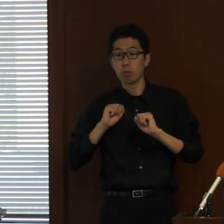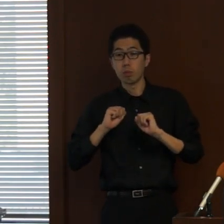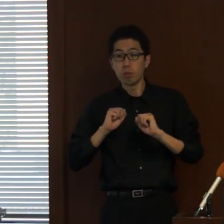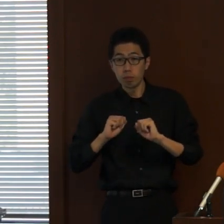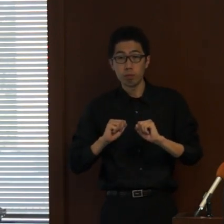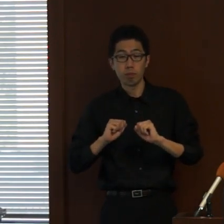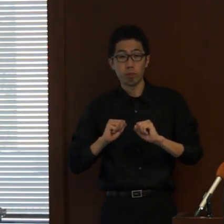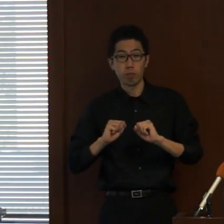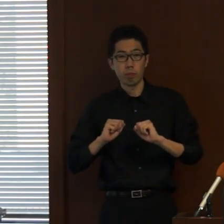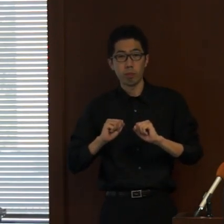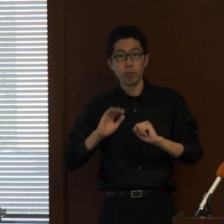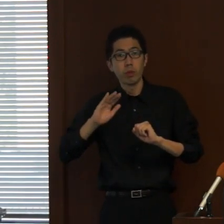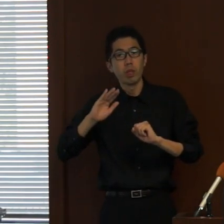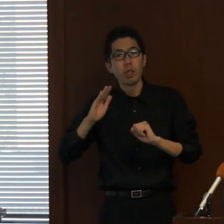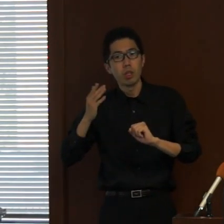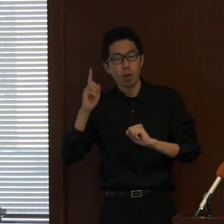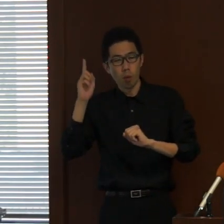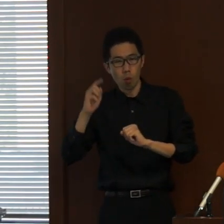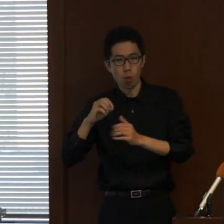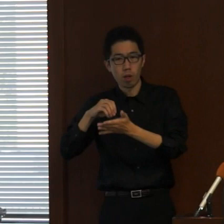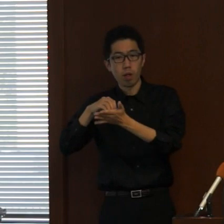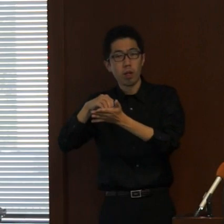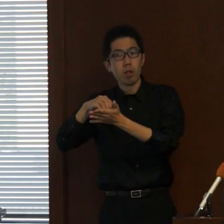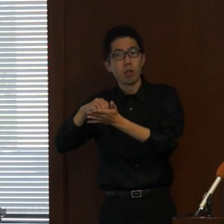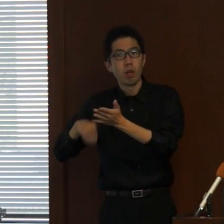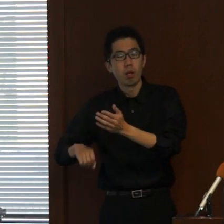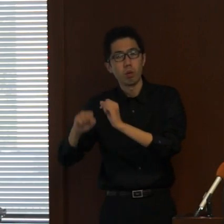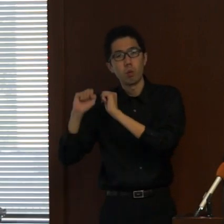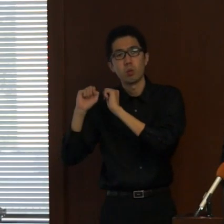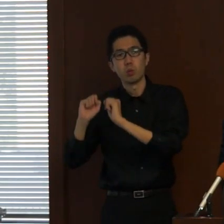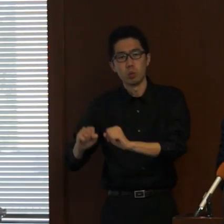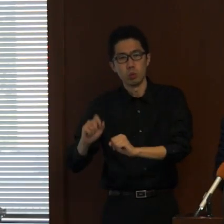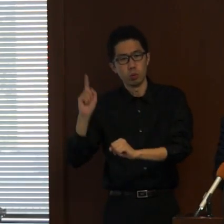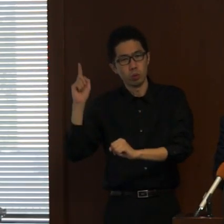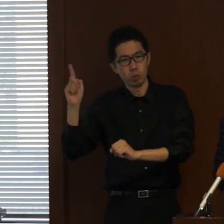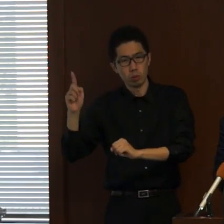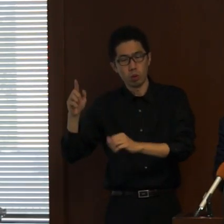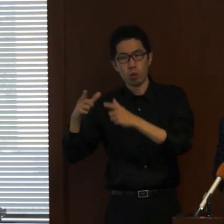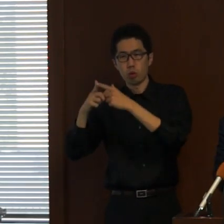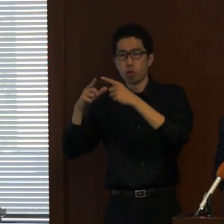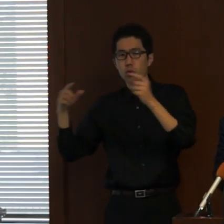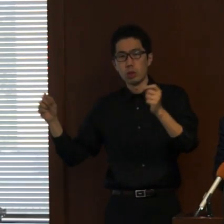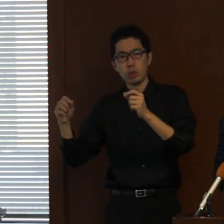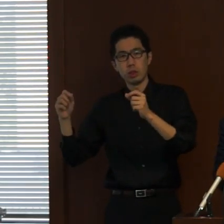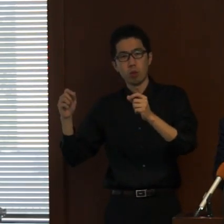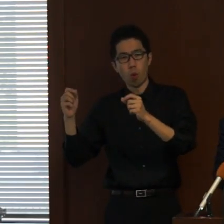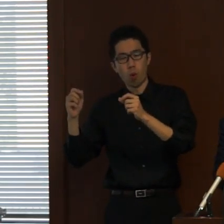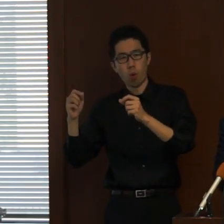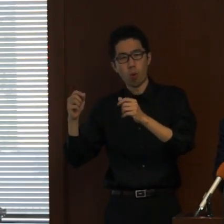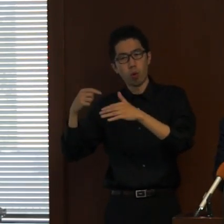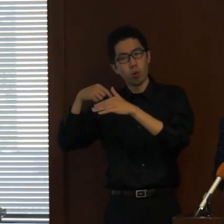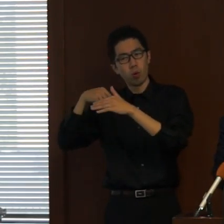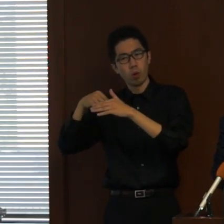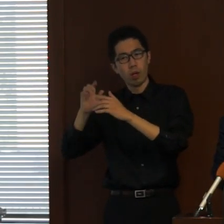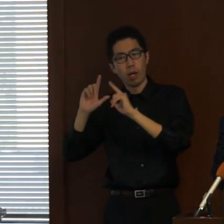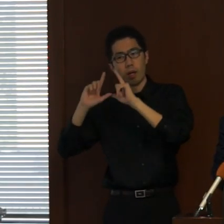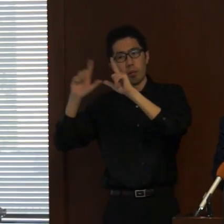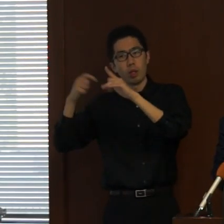セージなのか、今まさに検討してると思うんですけど、そこのあたりがよく分からなかったの